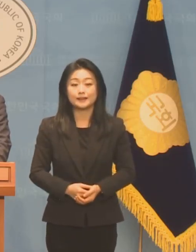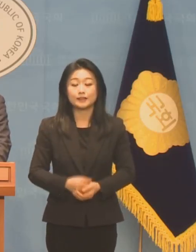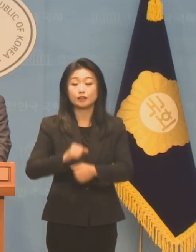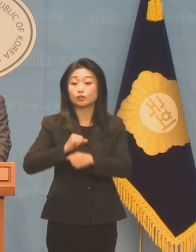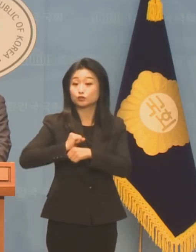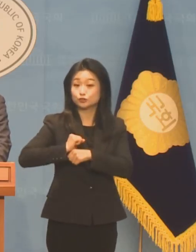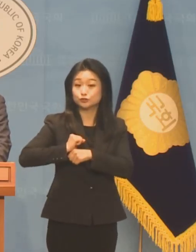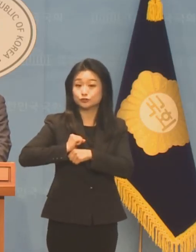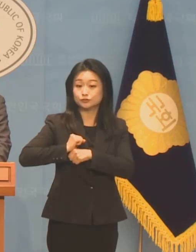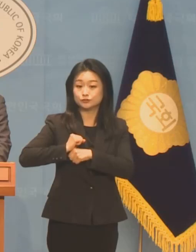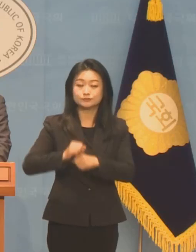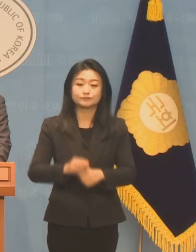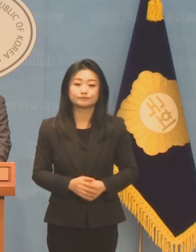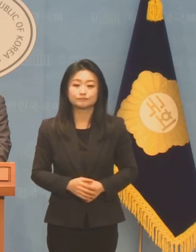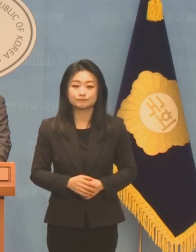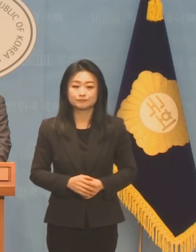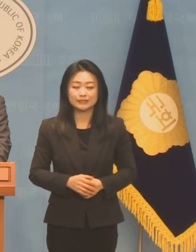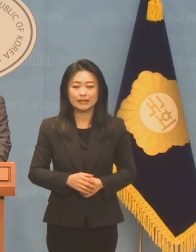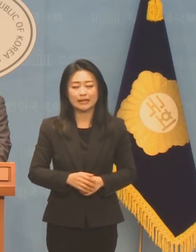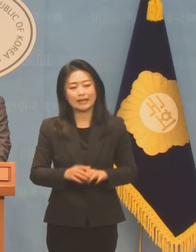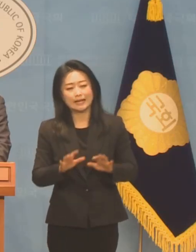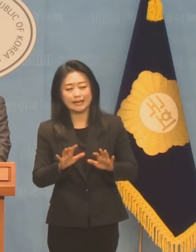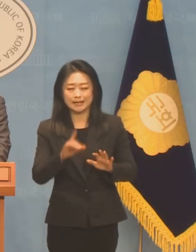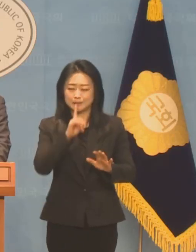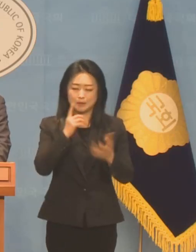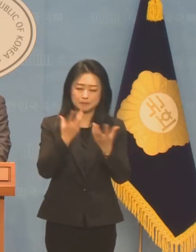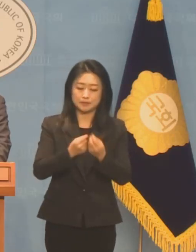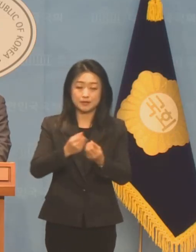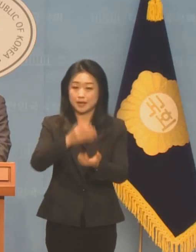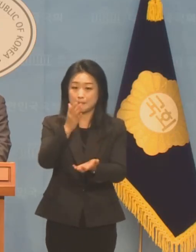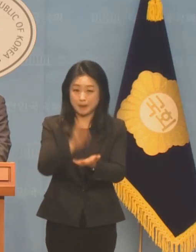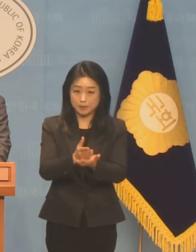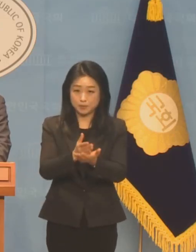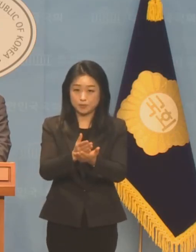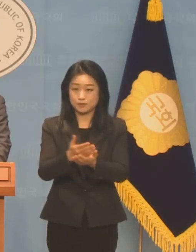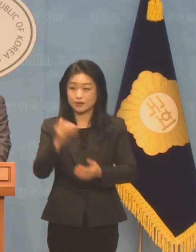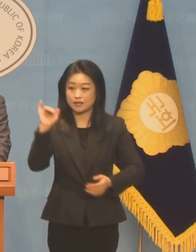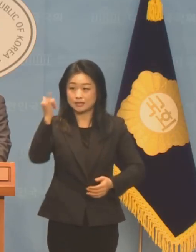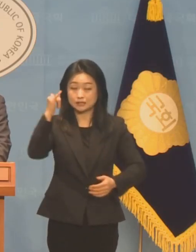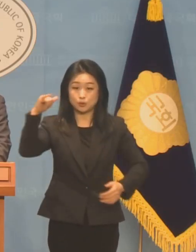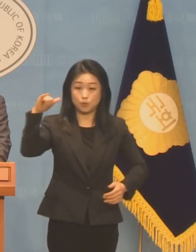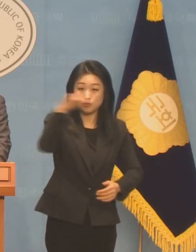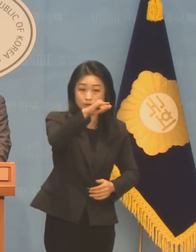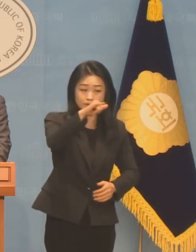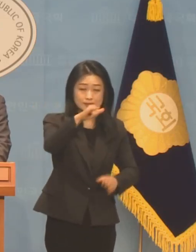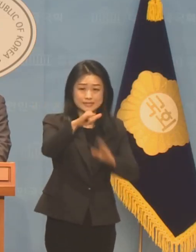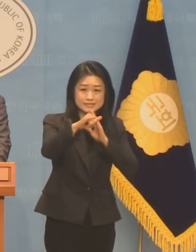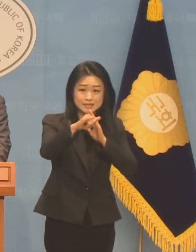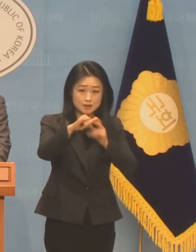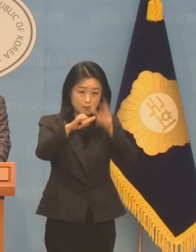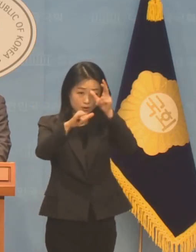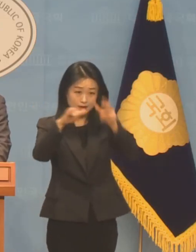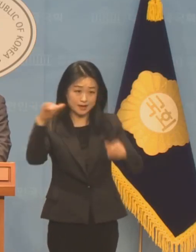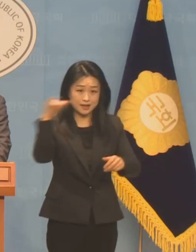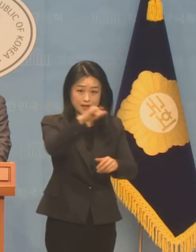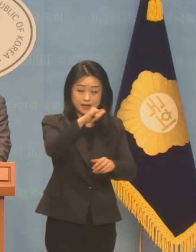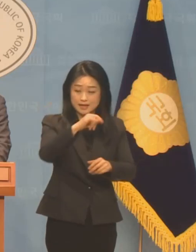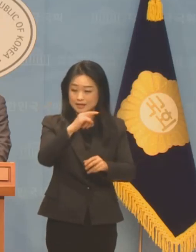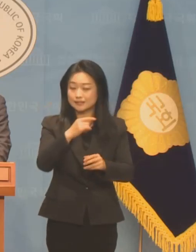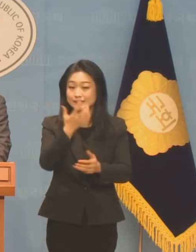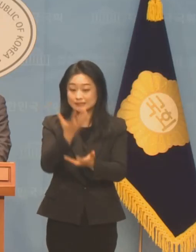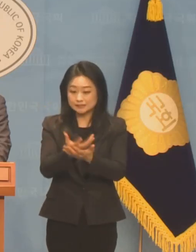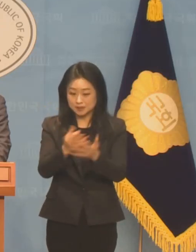군은 사실무근이라는 말만 반복하지 말고 드론사가 정말로 무인기 침투 관련 증거를